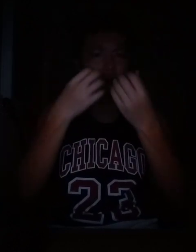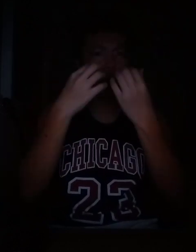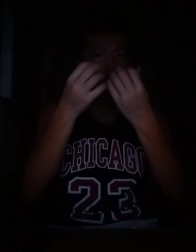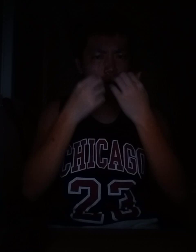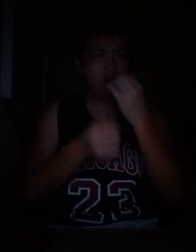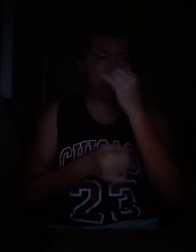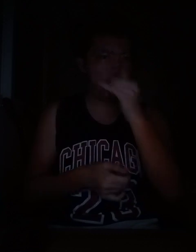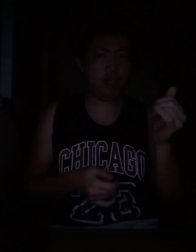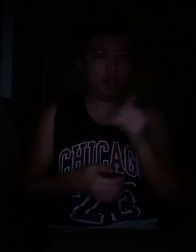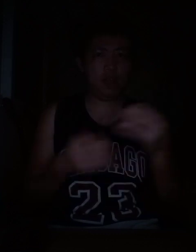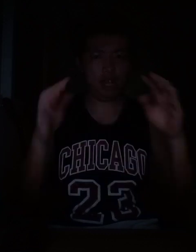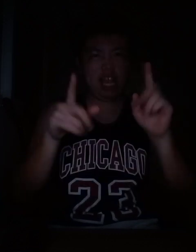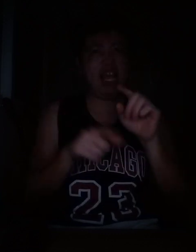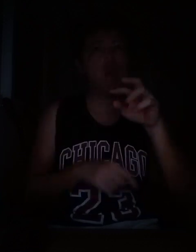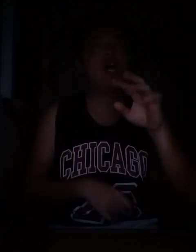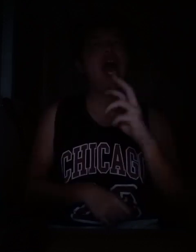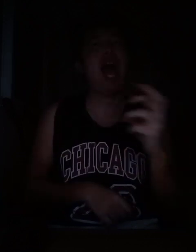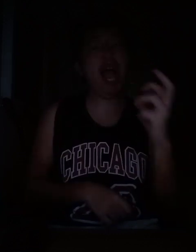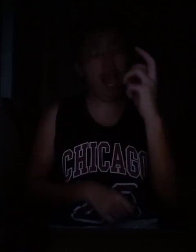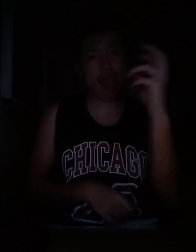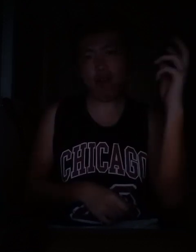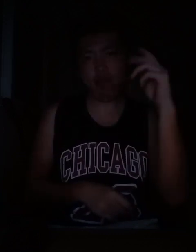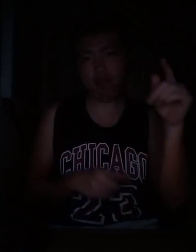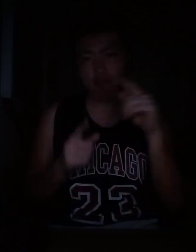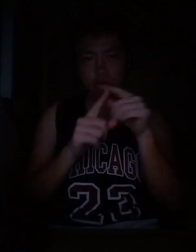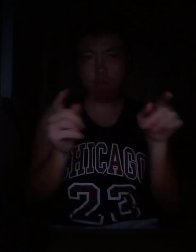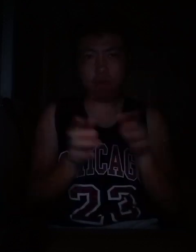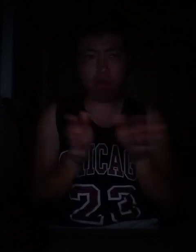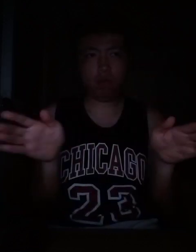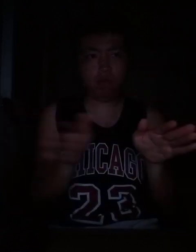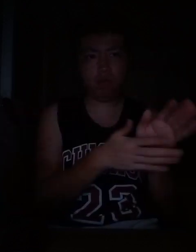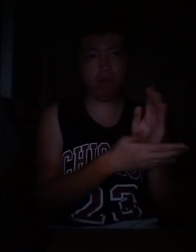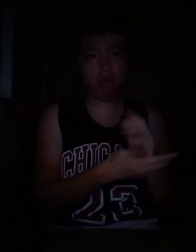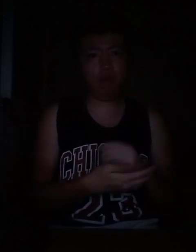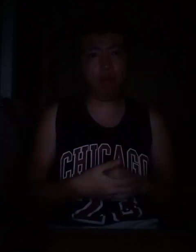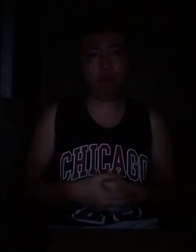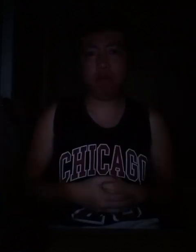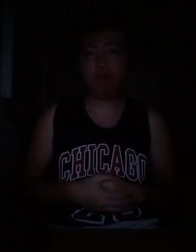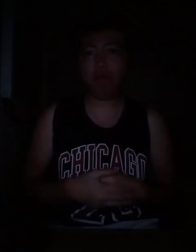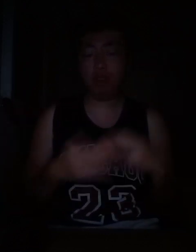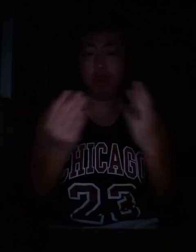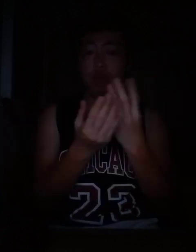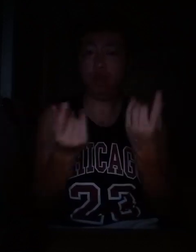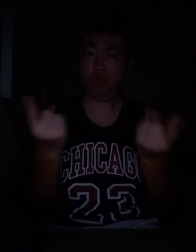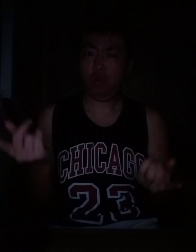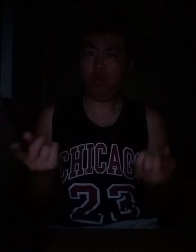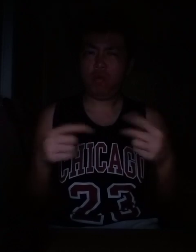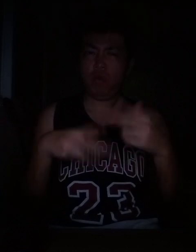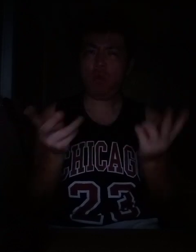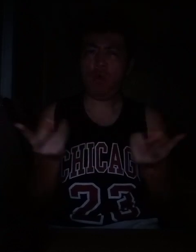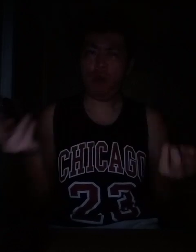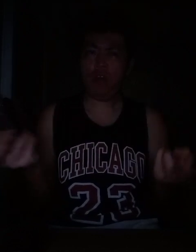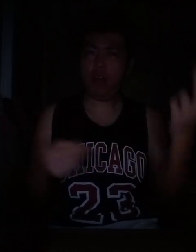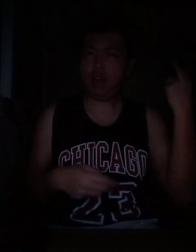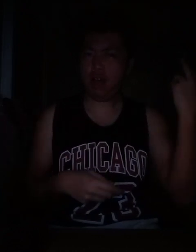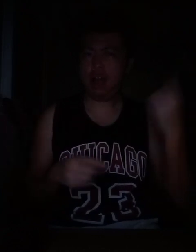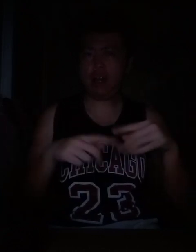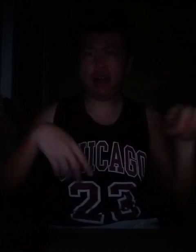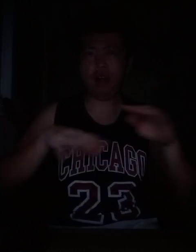있습니다. 강도 강의 세력으로 경남 해안으로 북상할 텐데요. 내일 오전부터 모레 오전 사이에 제주도 동쪽